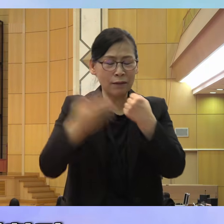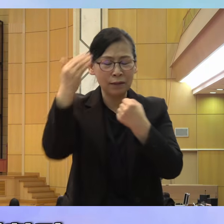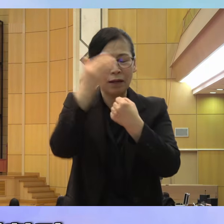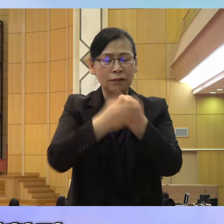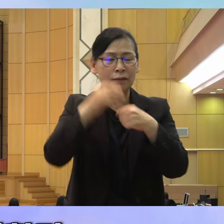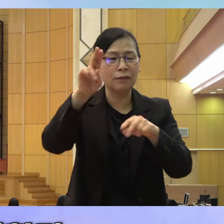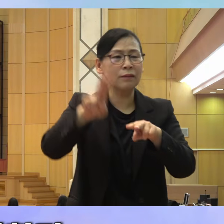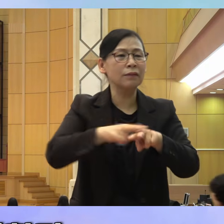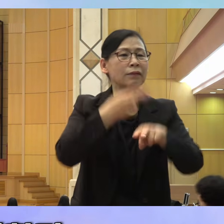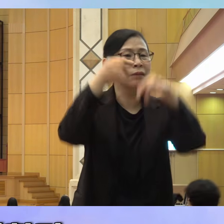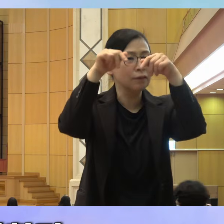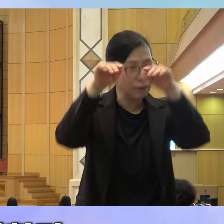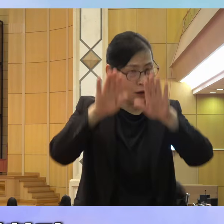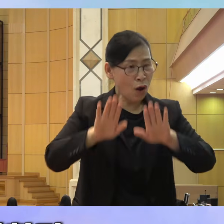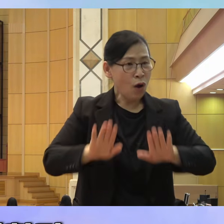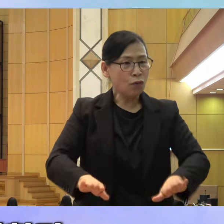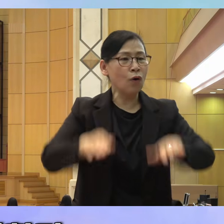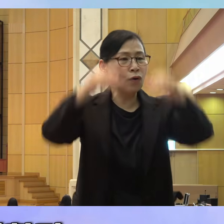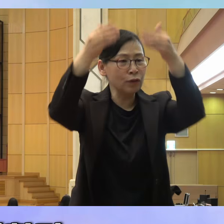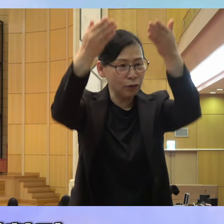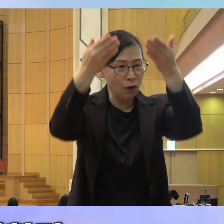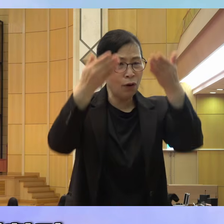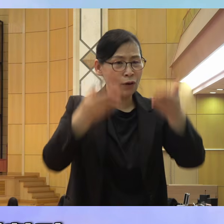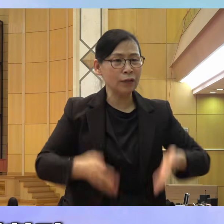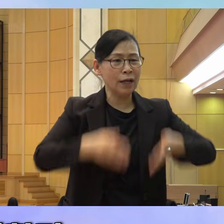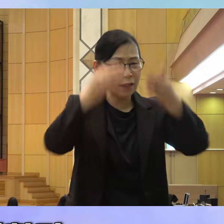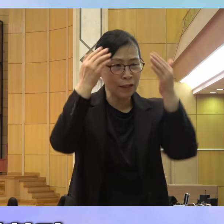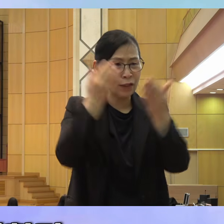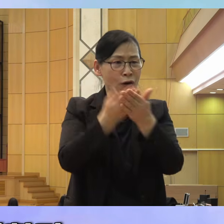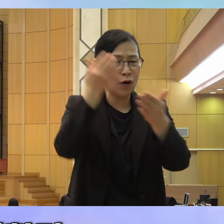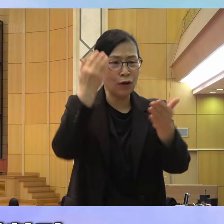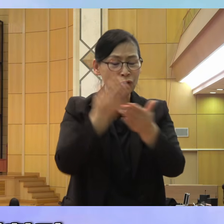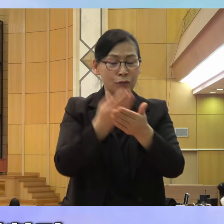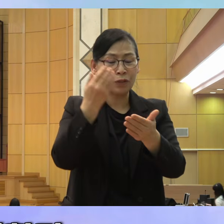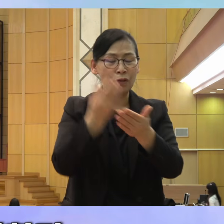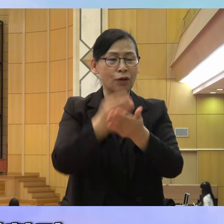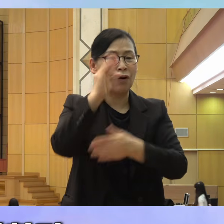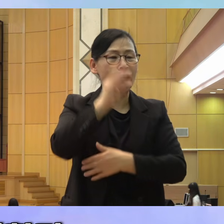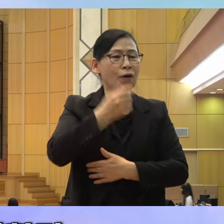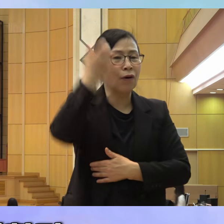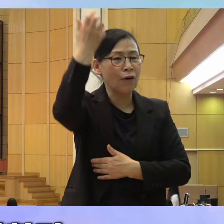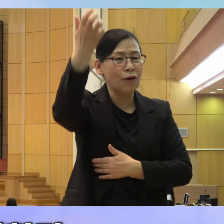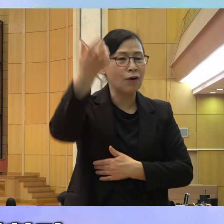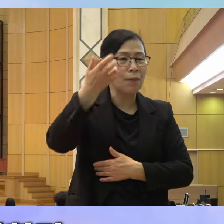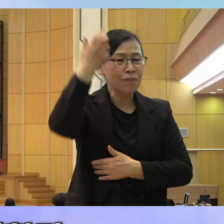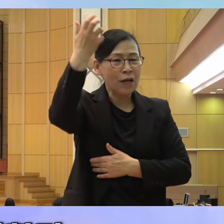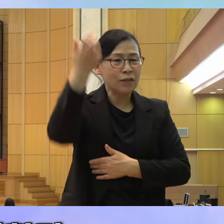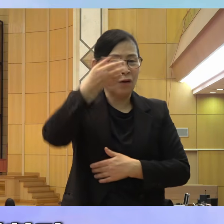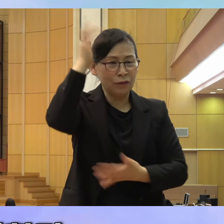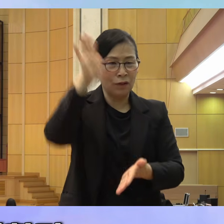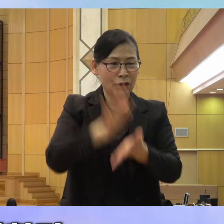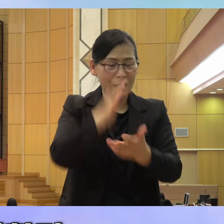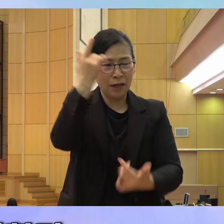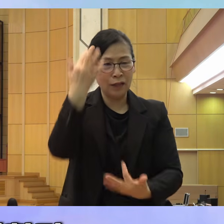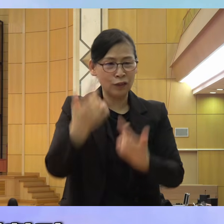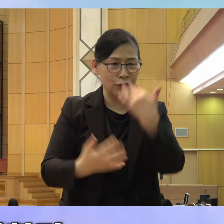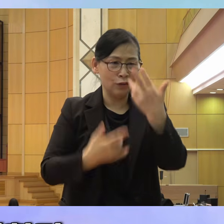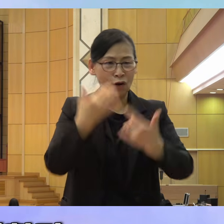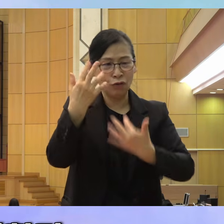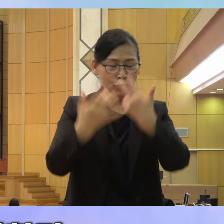성령의 은사들을 오늘도 내려 줍소서.